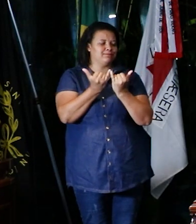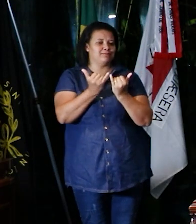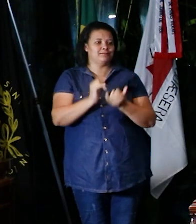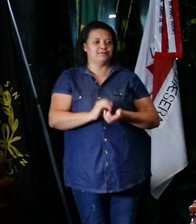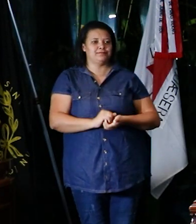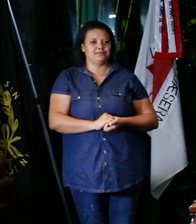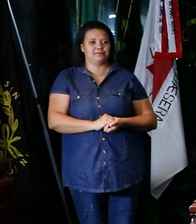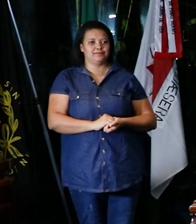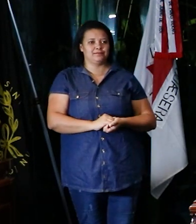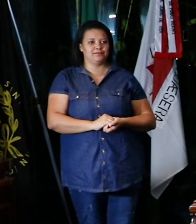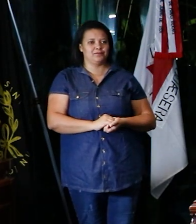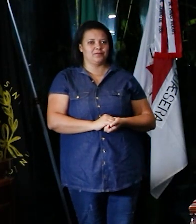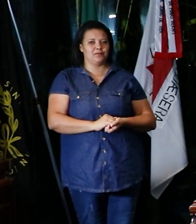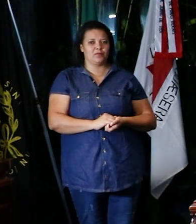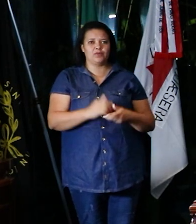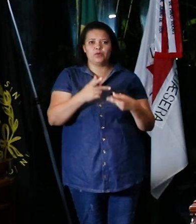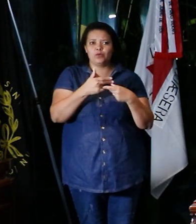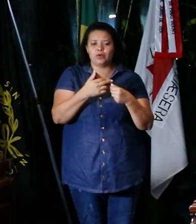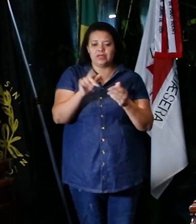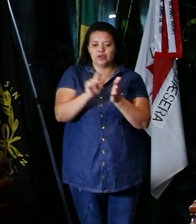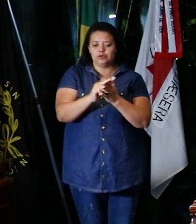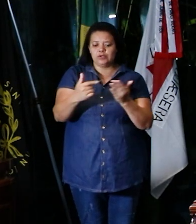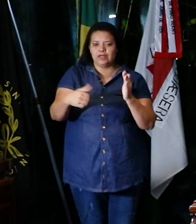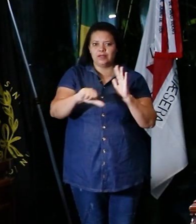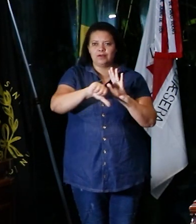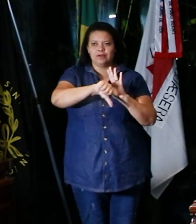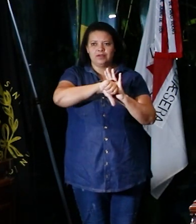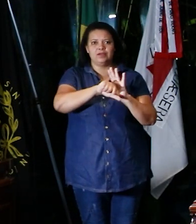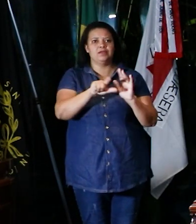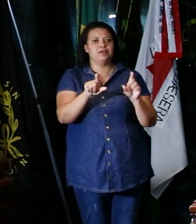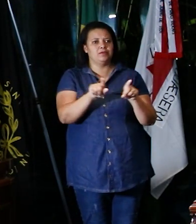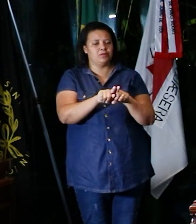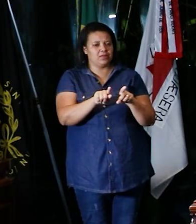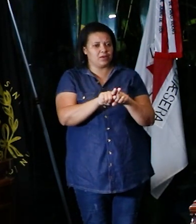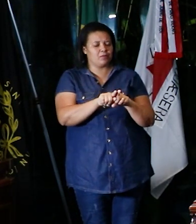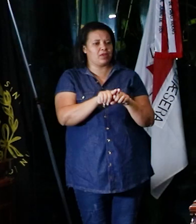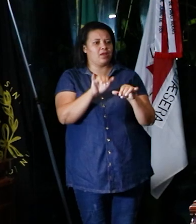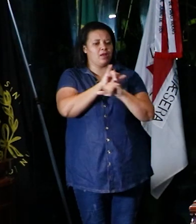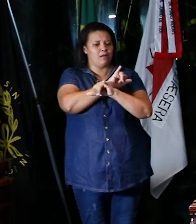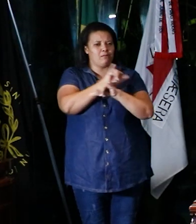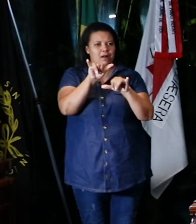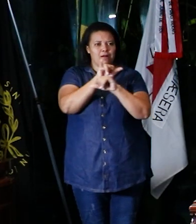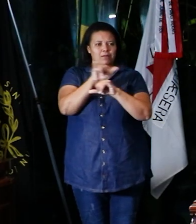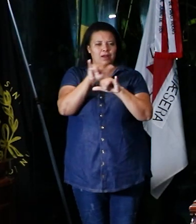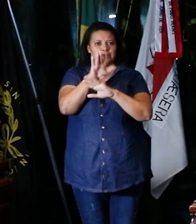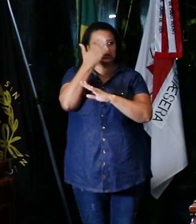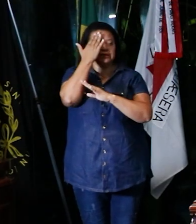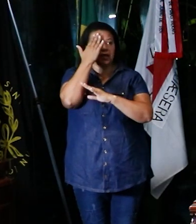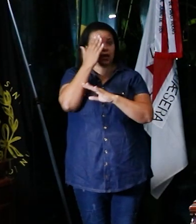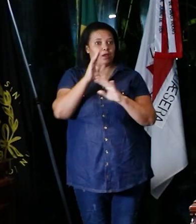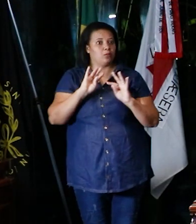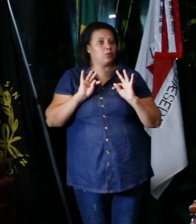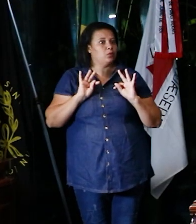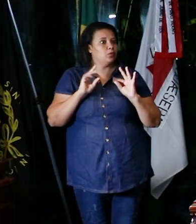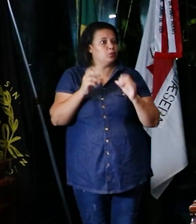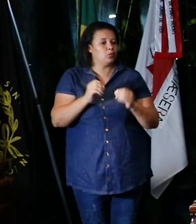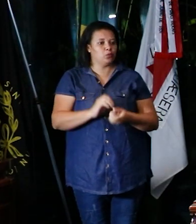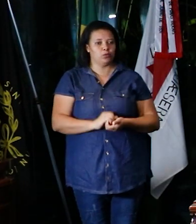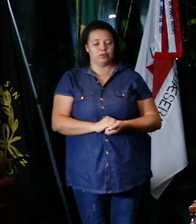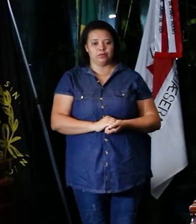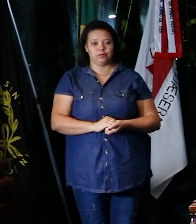na página de crime do Jornal do Brasil. Né? Era uma coisa assim... Era um